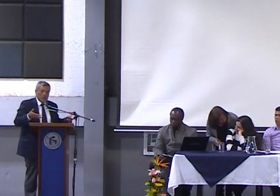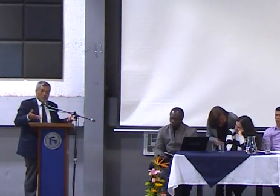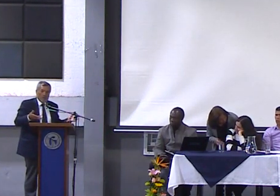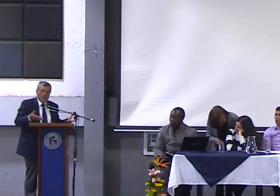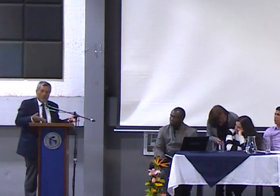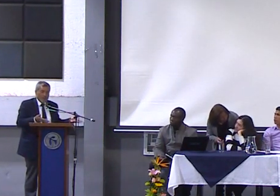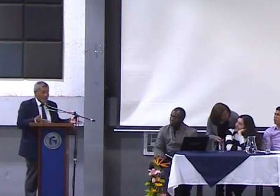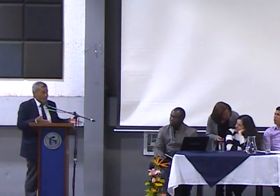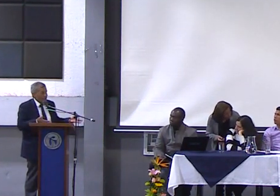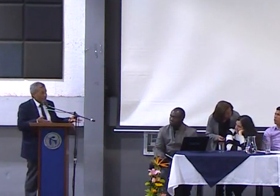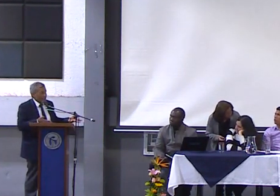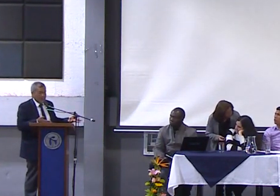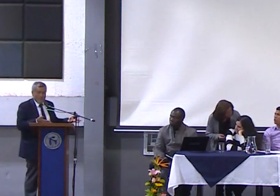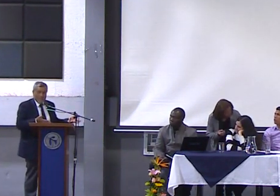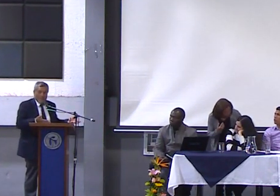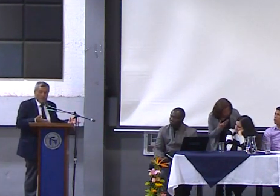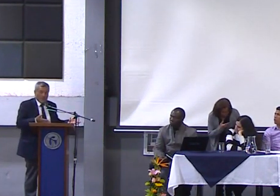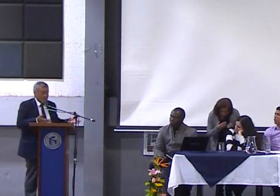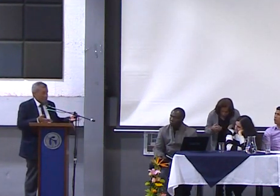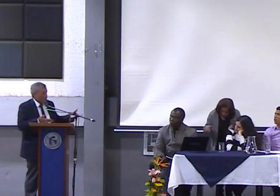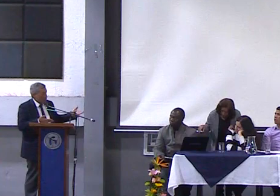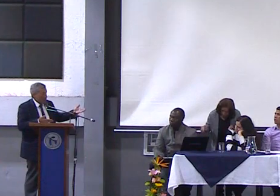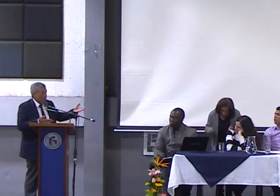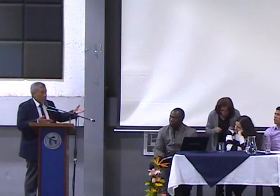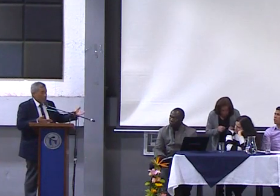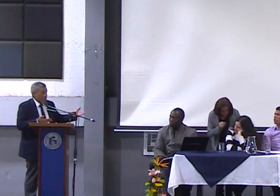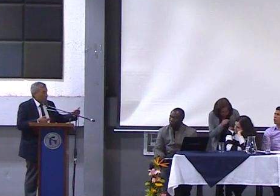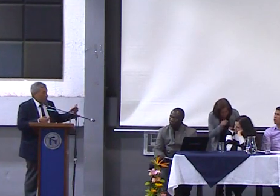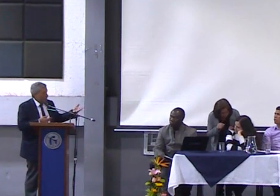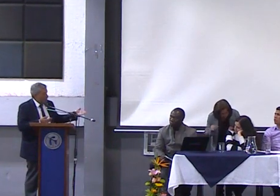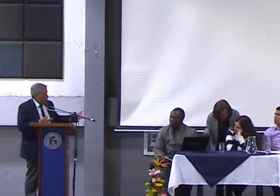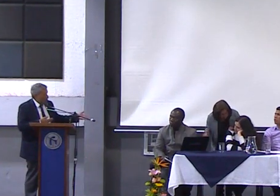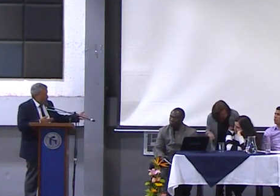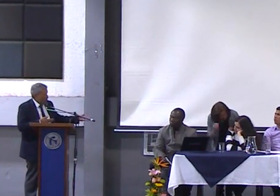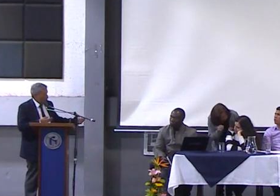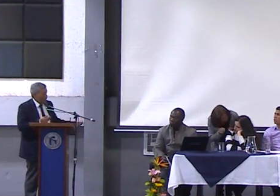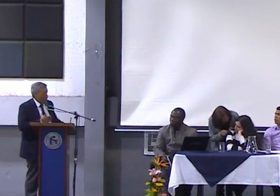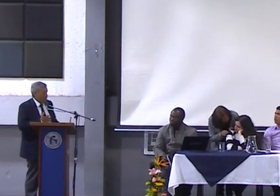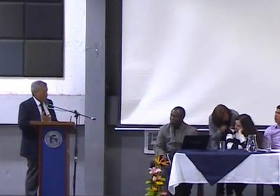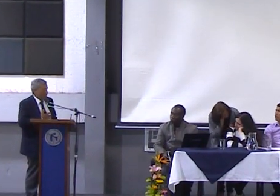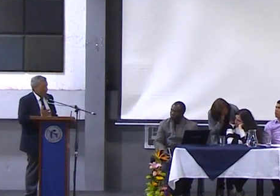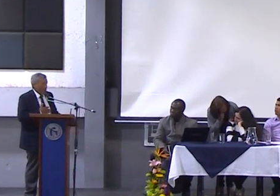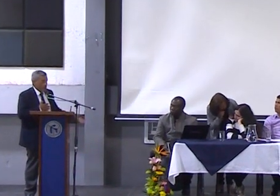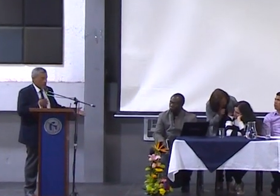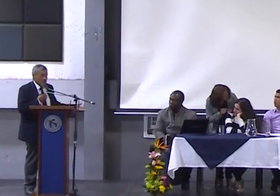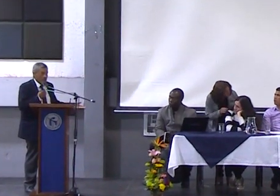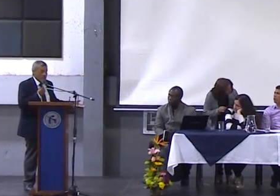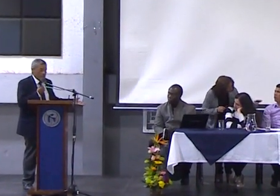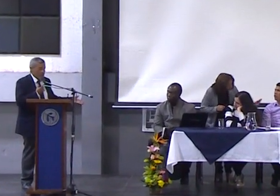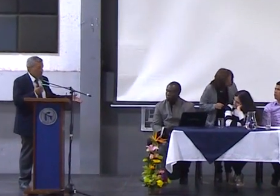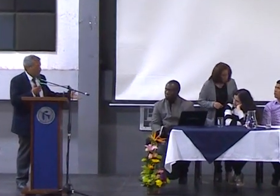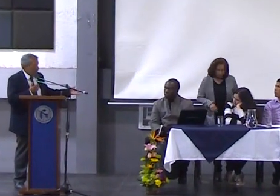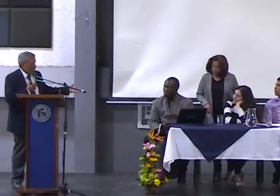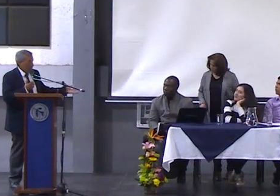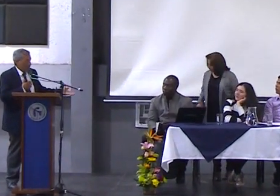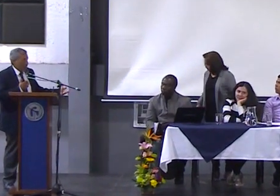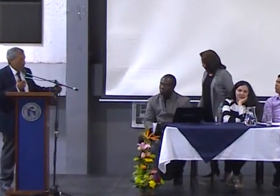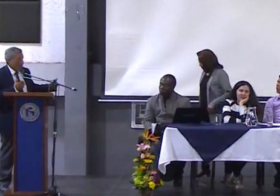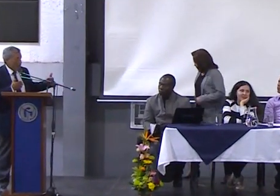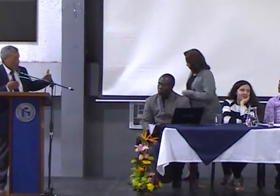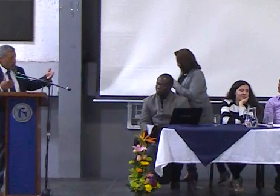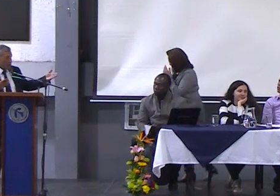reunimos aquí también los moderadores y relatores entonces le pedimos al profesor al coordinador de educación física